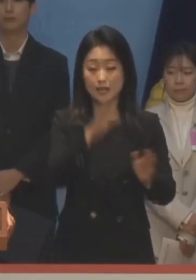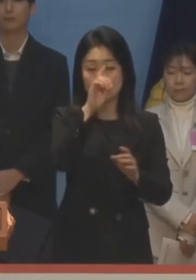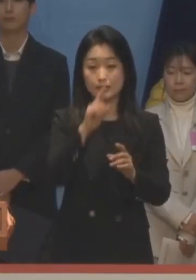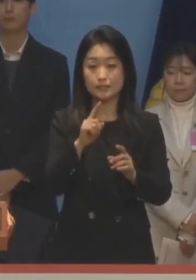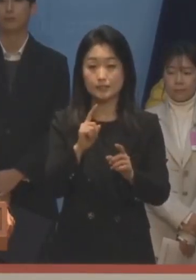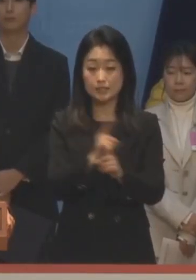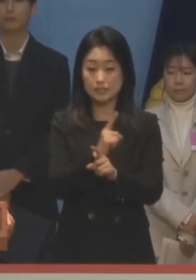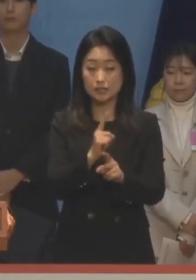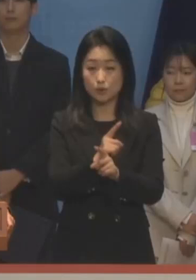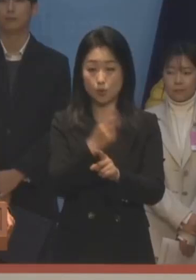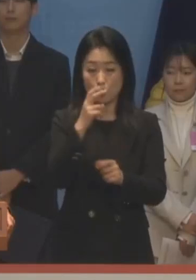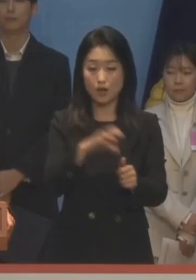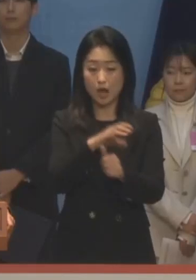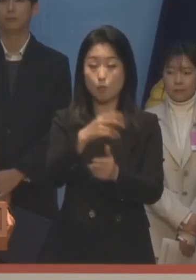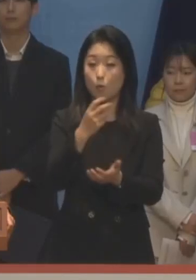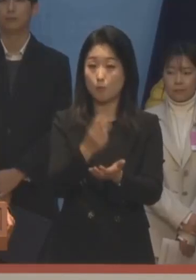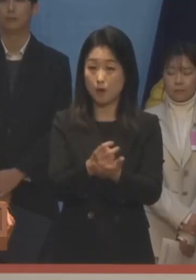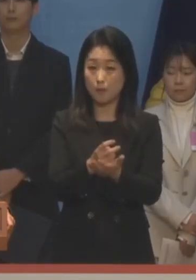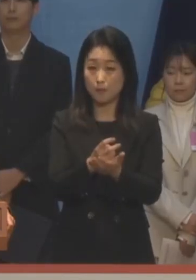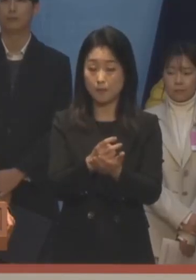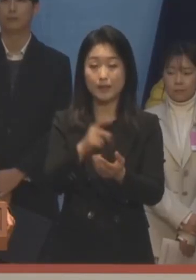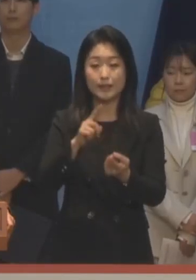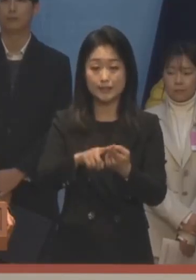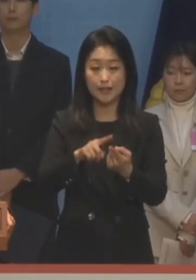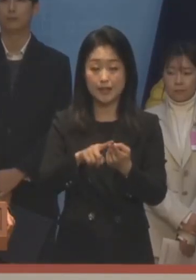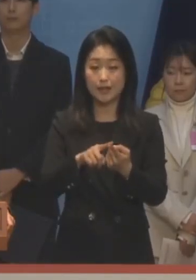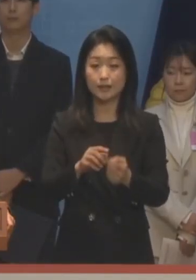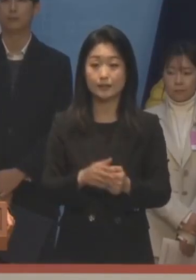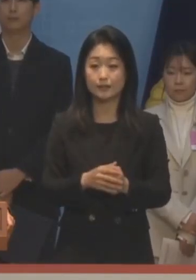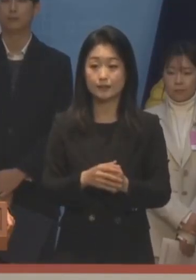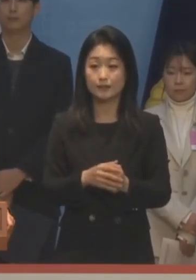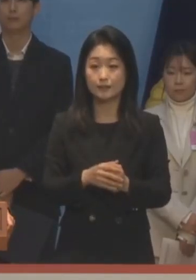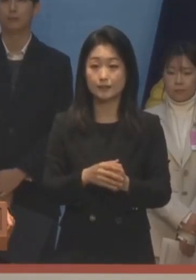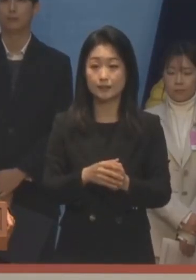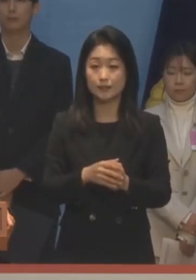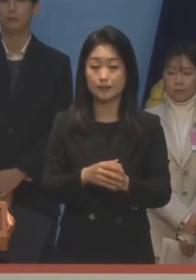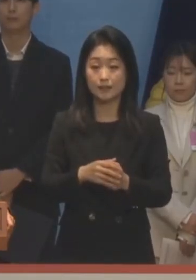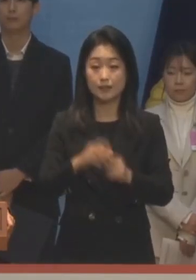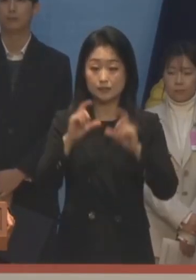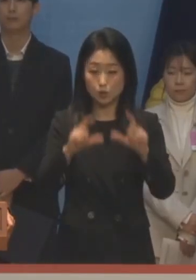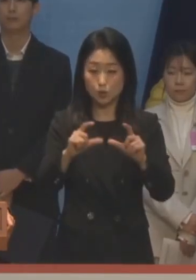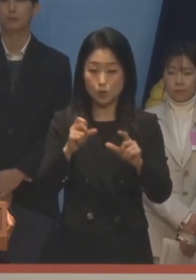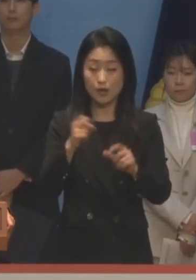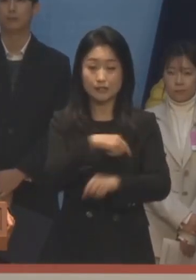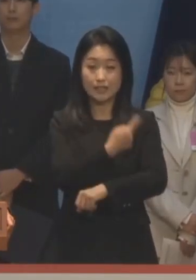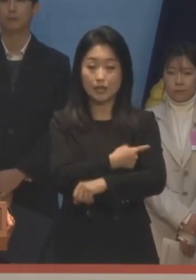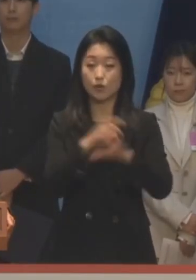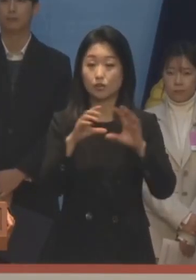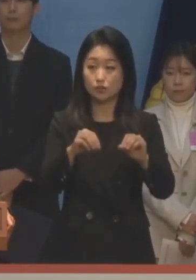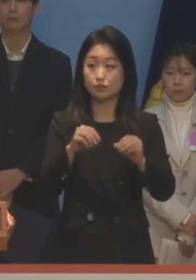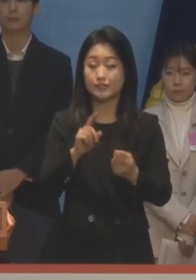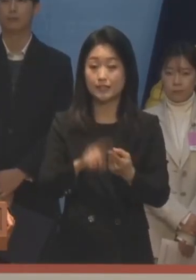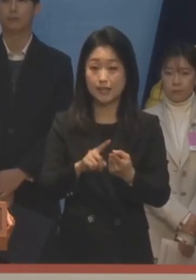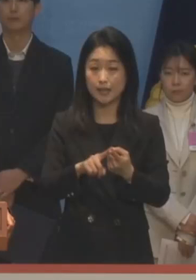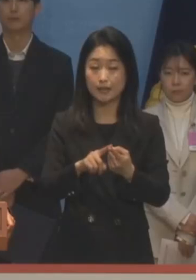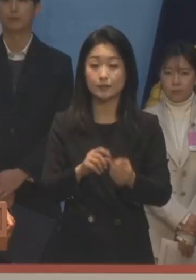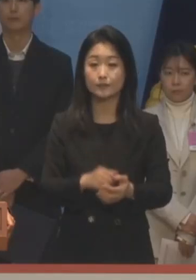치료감호법 제47조 치료감호의 선고와 자격 정지에서 피치료